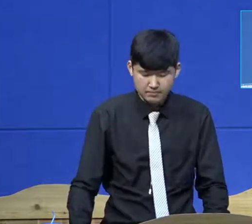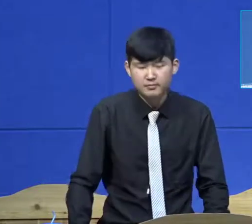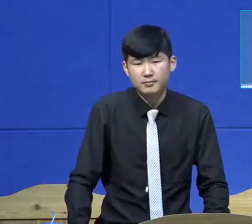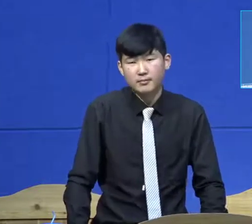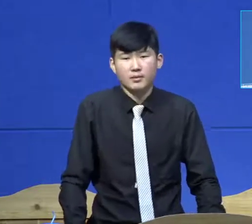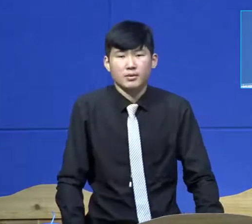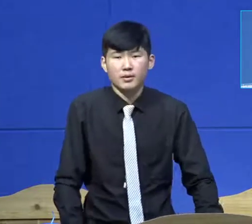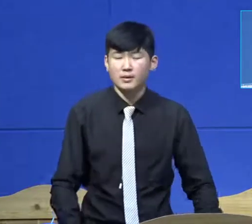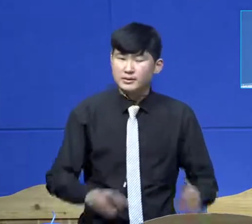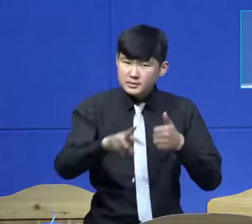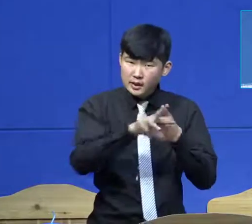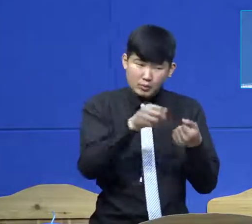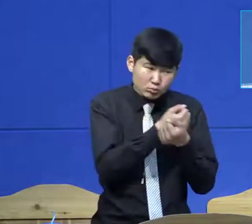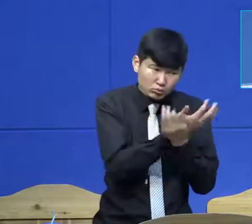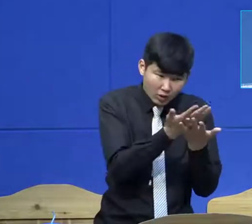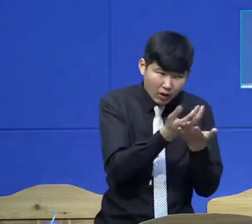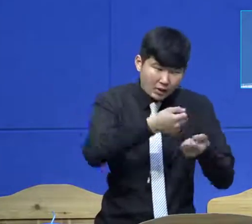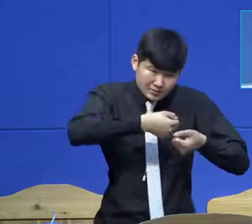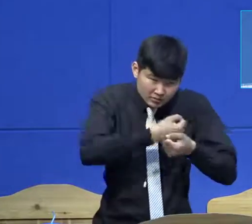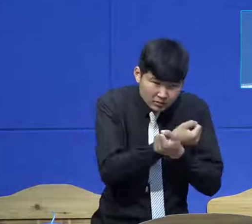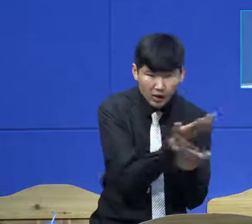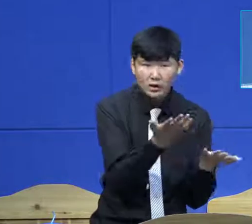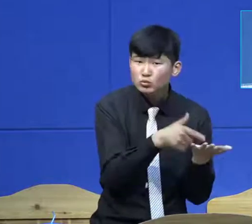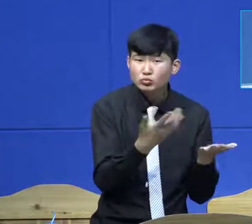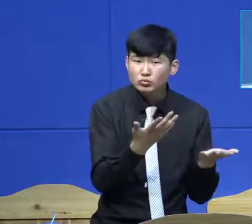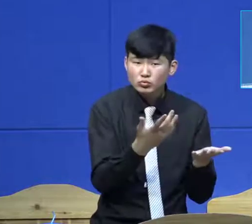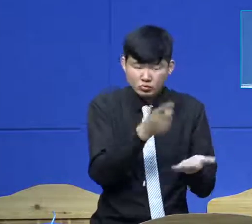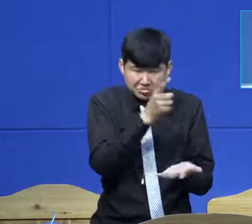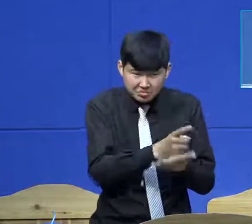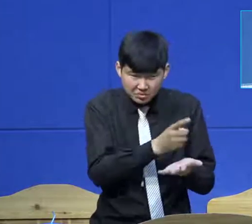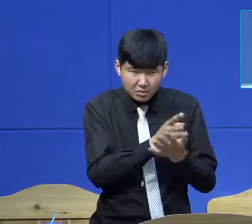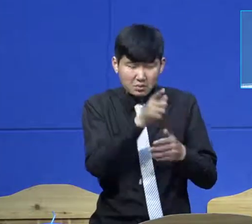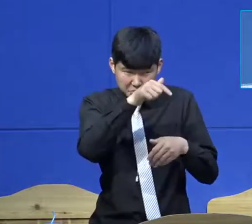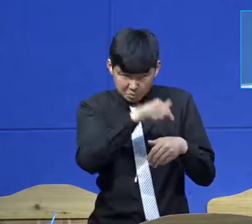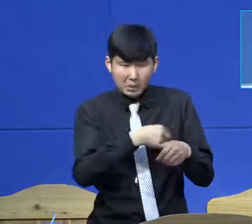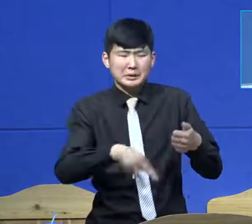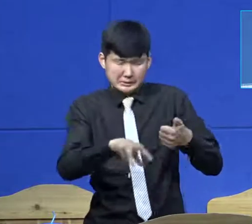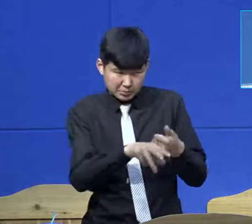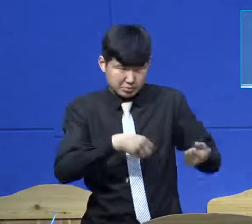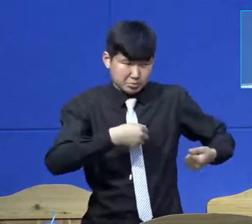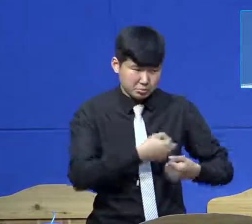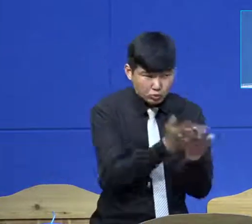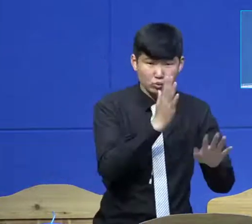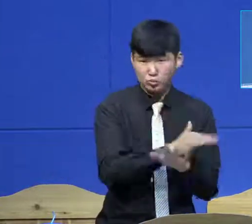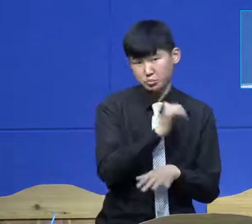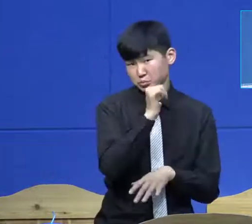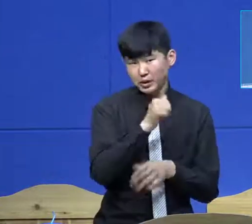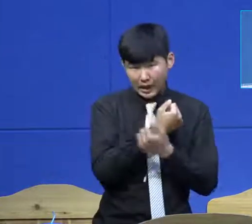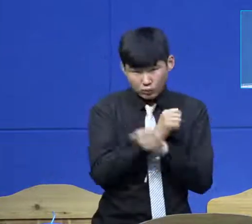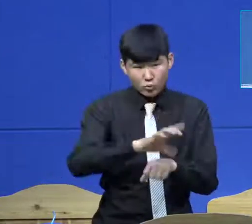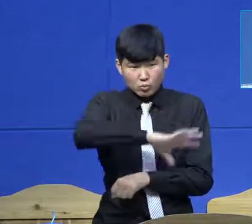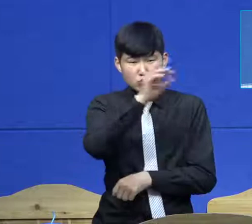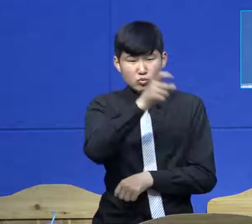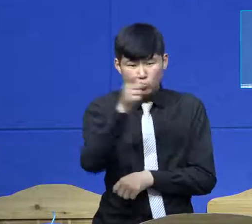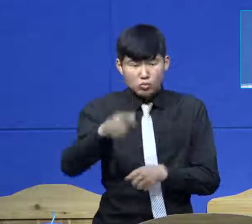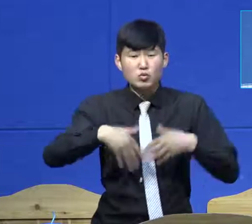Сайн мэдээг тоохоглоно тараана гэдэг бол нэг онцгой нэг сайн мэдээ тараагч нарт өгөгдсөн үүрэг биш. Аврагдсан бүхэл хүмүүст